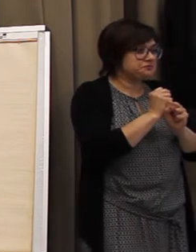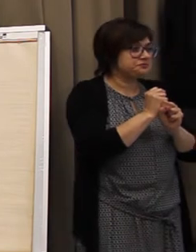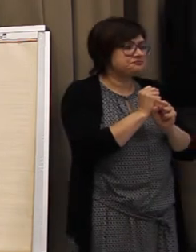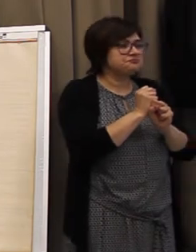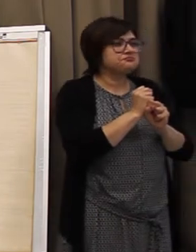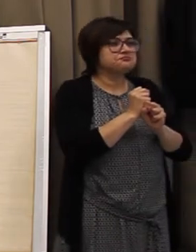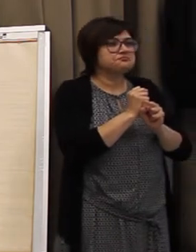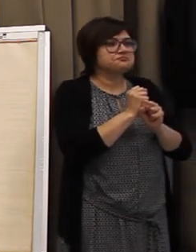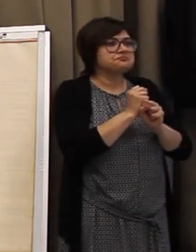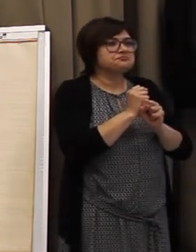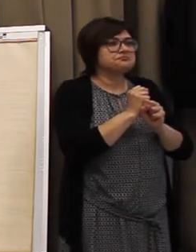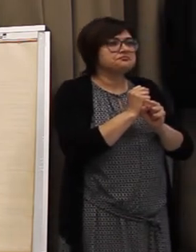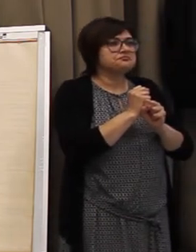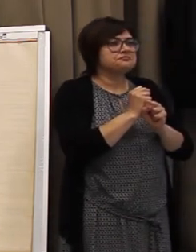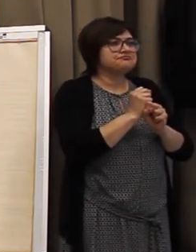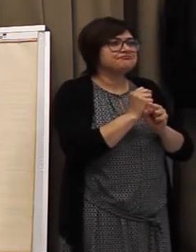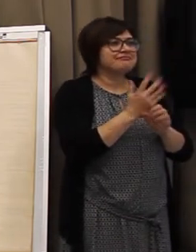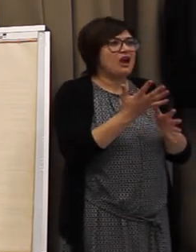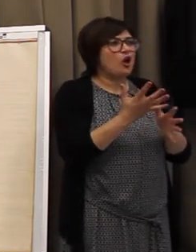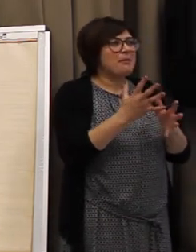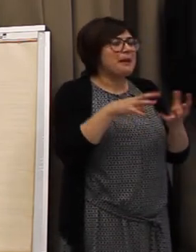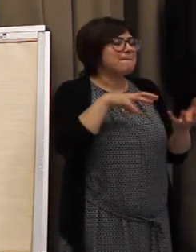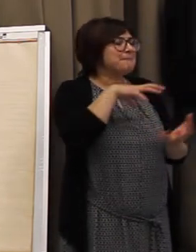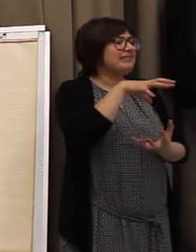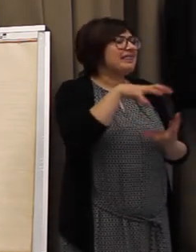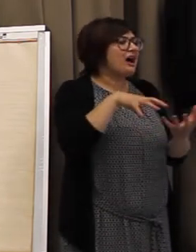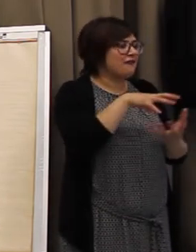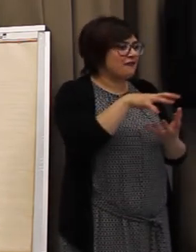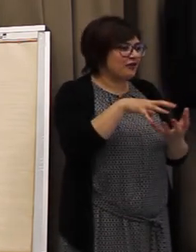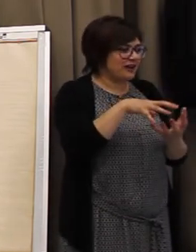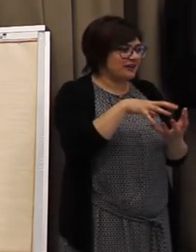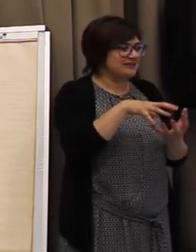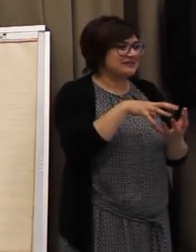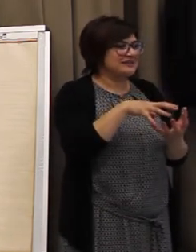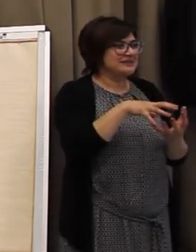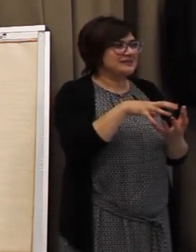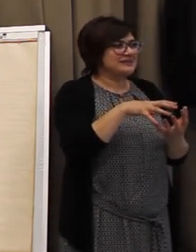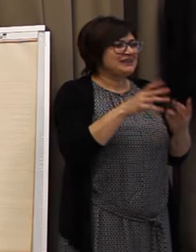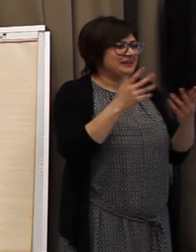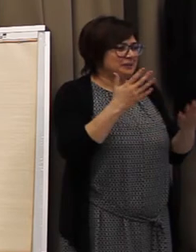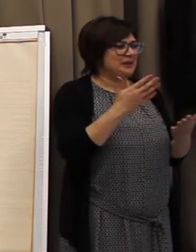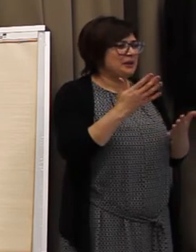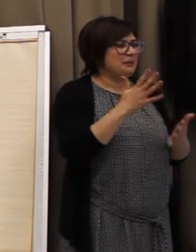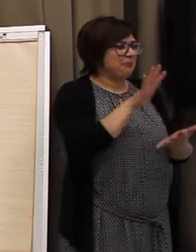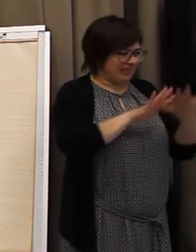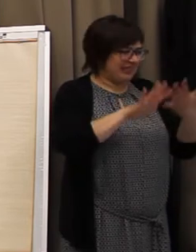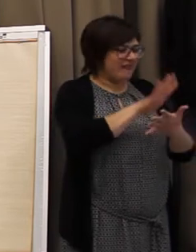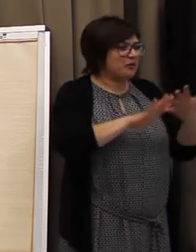Come fare una metafora visuale di quando arriva la sindrome Down alla tua vita?